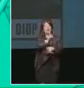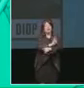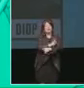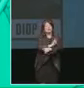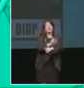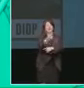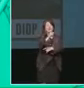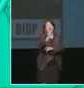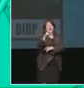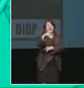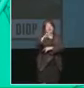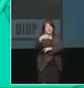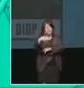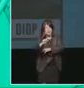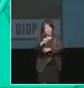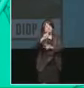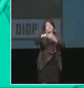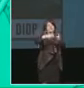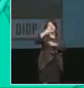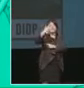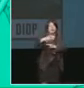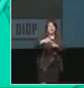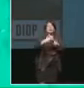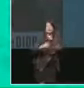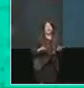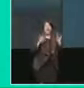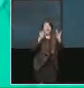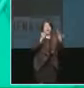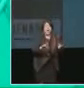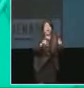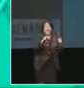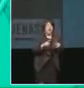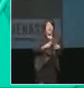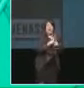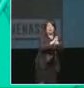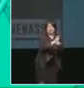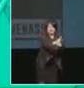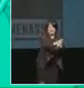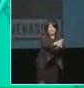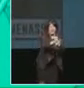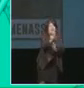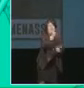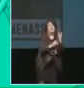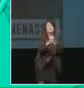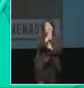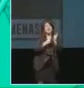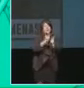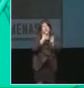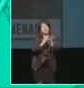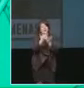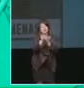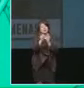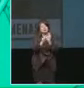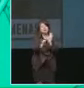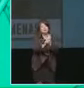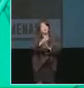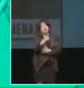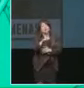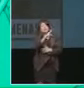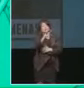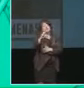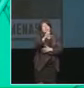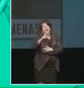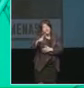Pozza e ancora dall'Austria Robert Menasse con La Capitale il romanzo in cui racconta Bruxelles che a seconda di come la volete vedere